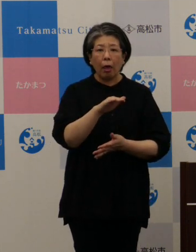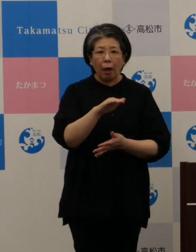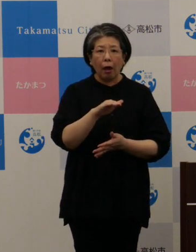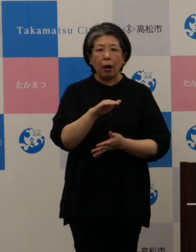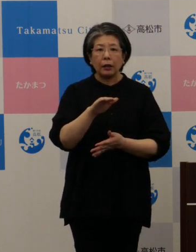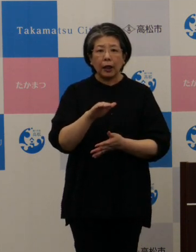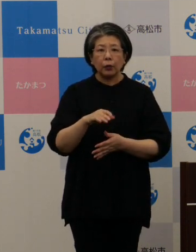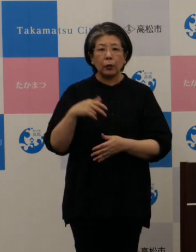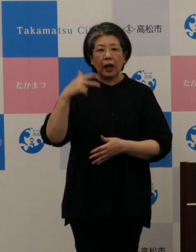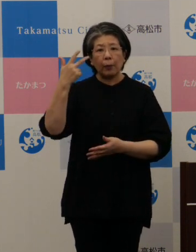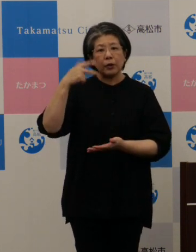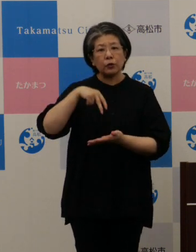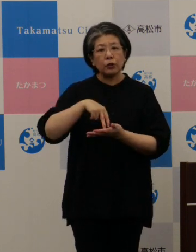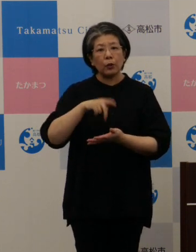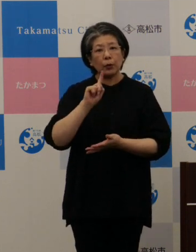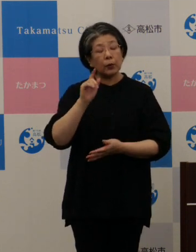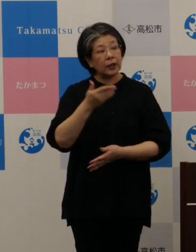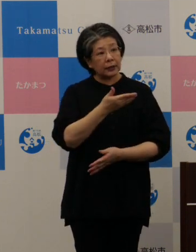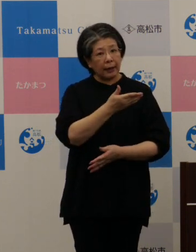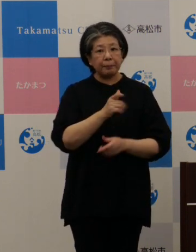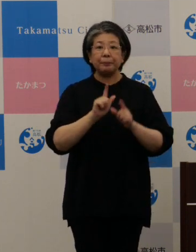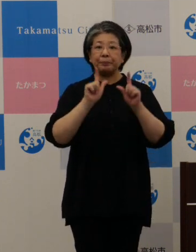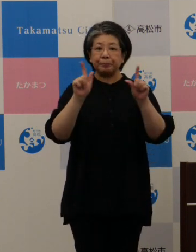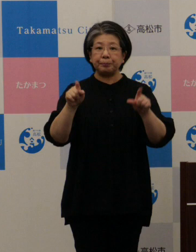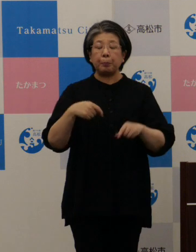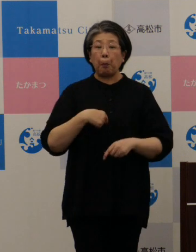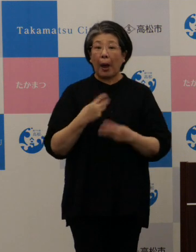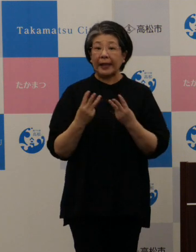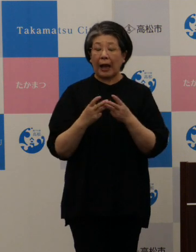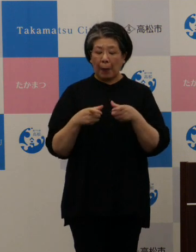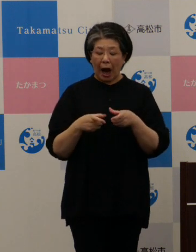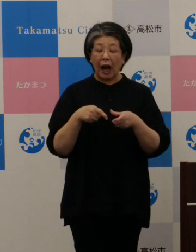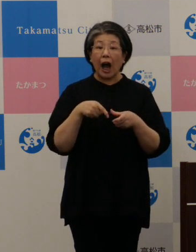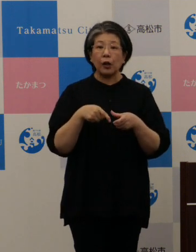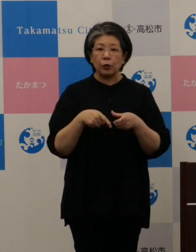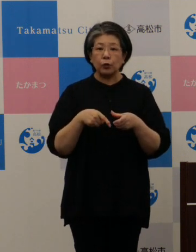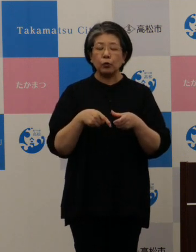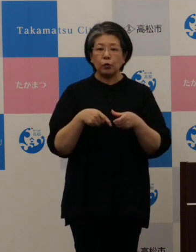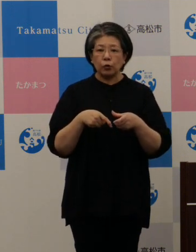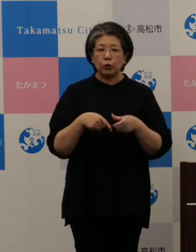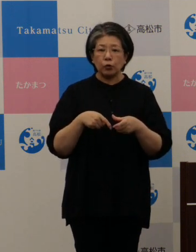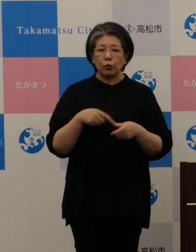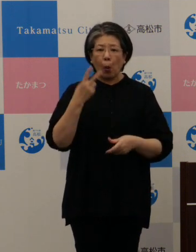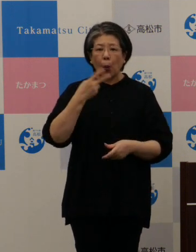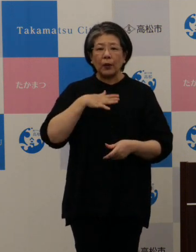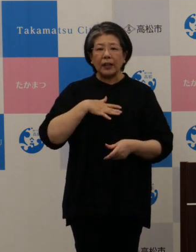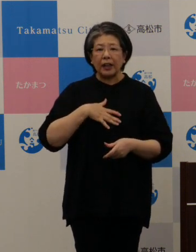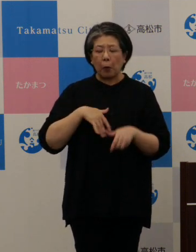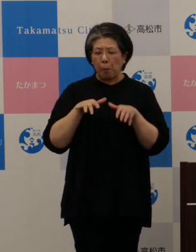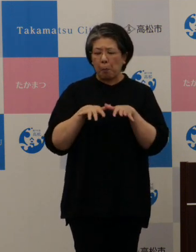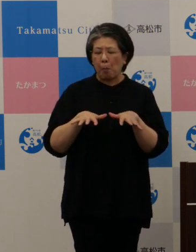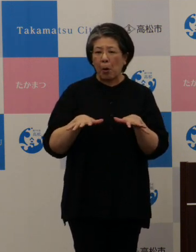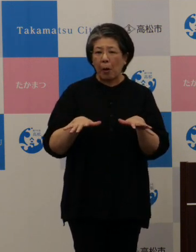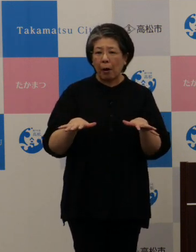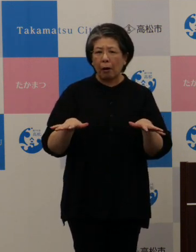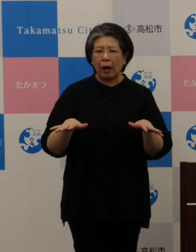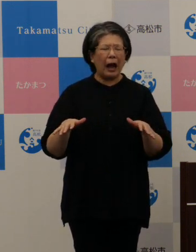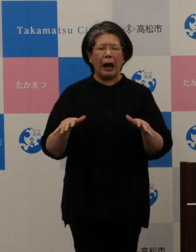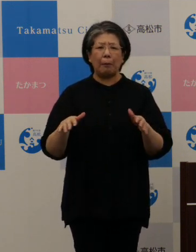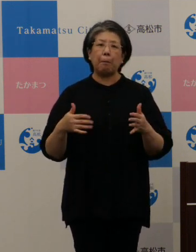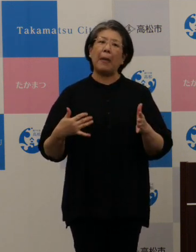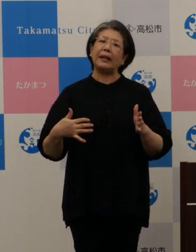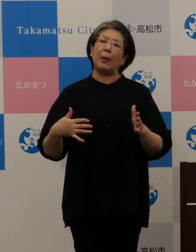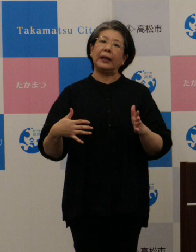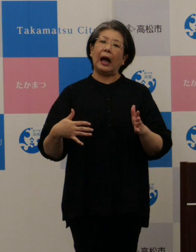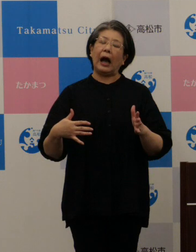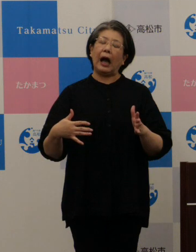か。 マイナンバーカードにつきましてはまだまだ十分なその理解が市民国民の間に得られていないという